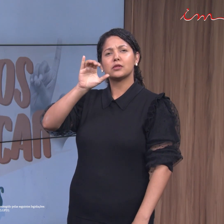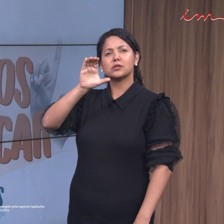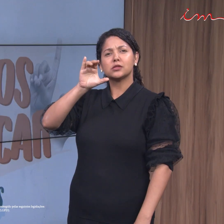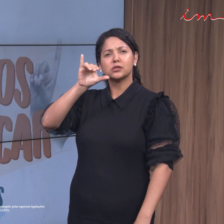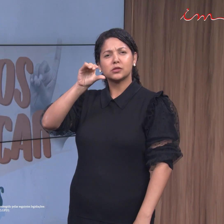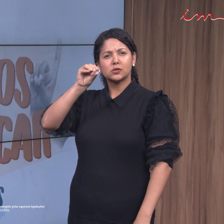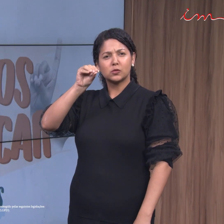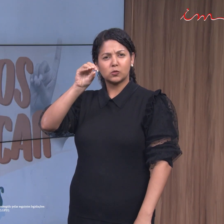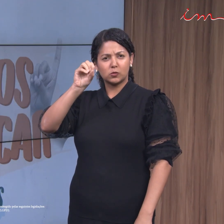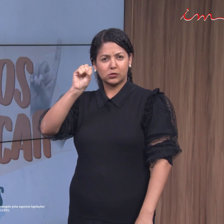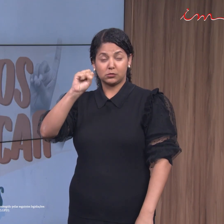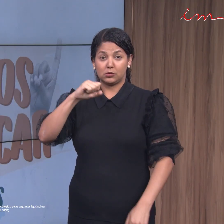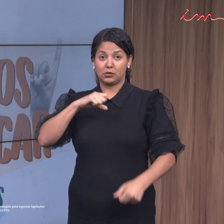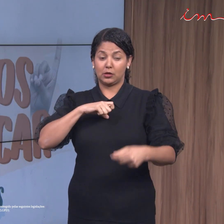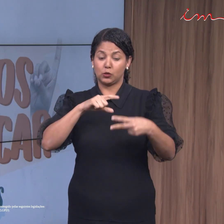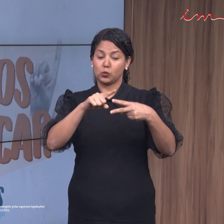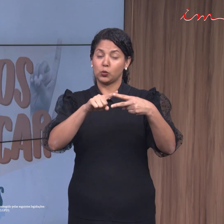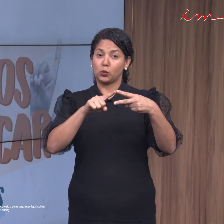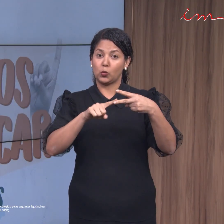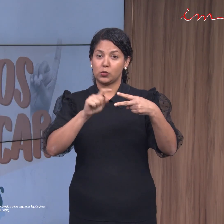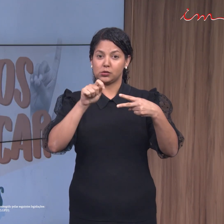O primeiro sinal, benefício.